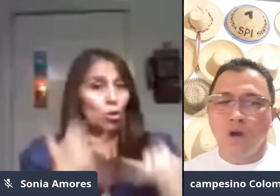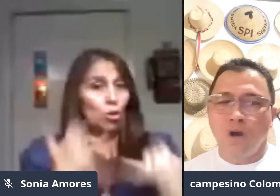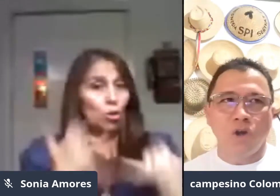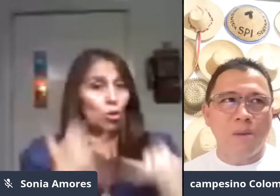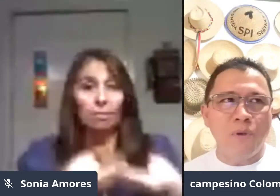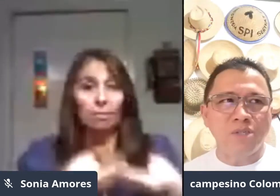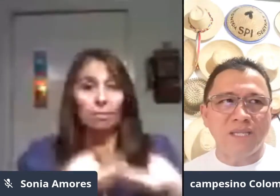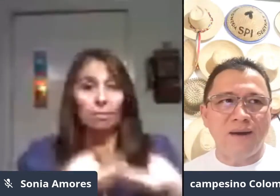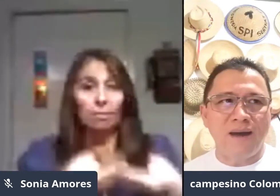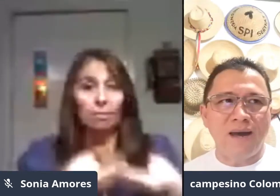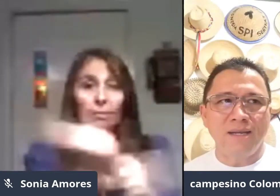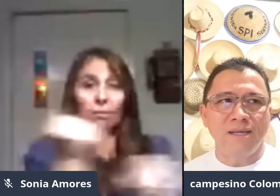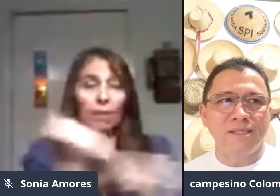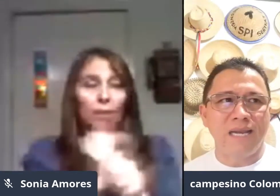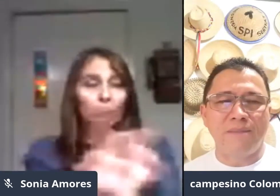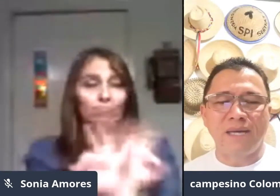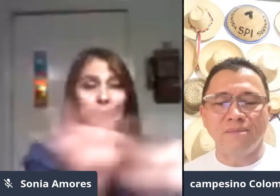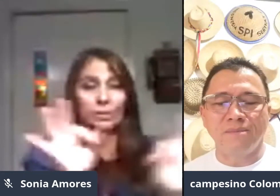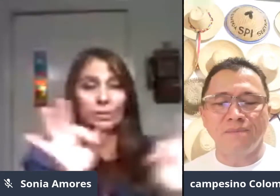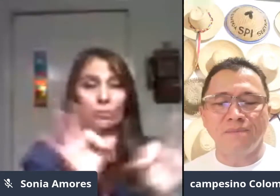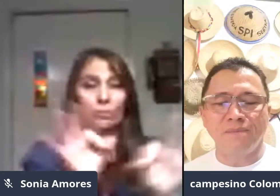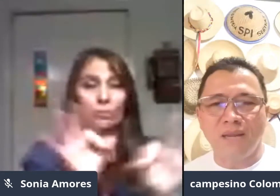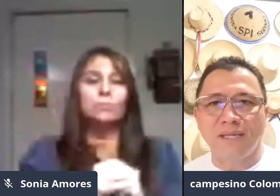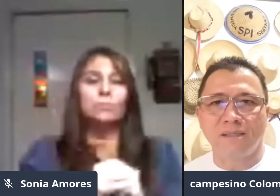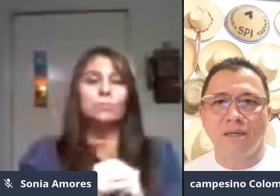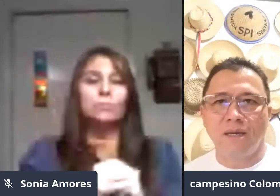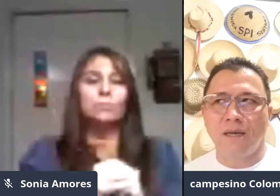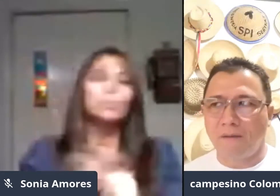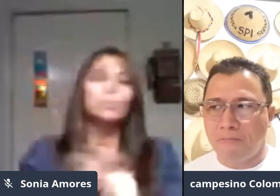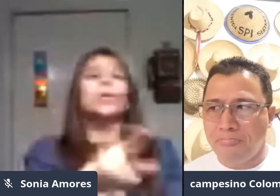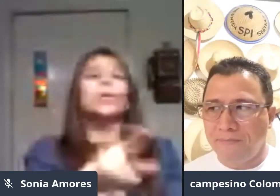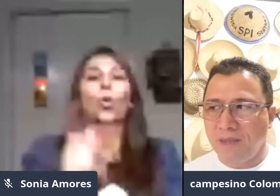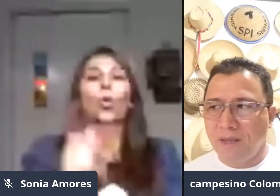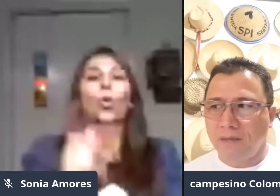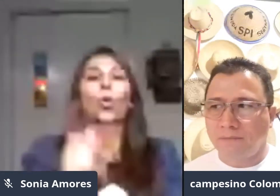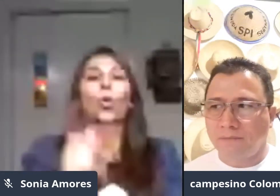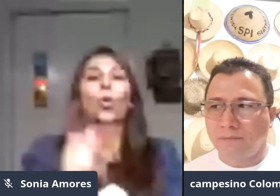otros los han puesto a trabajar sin las más mínimas